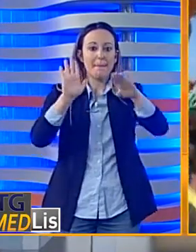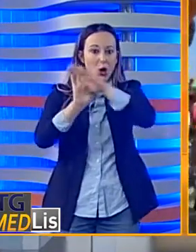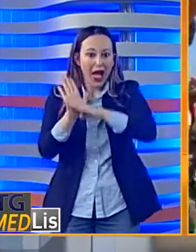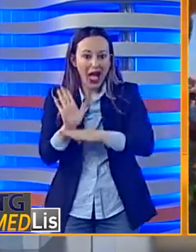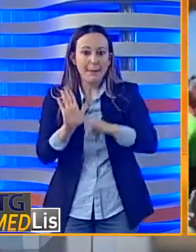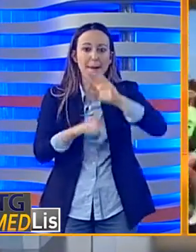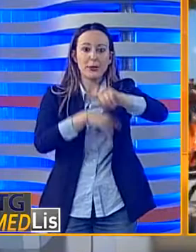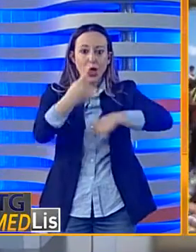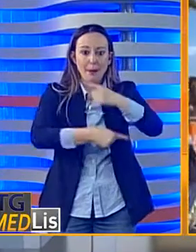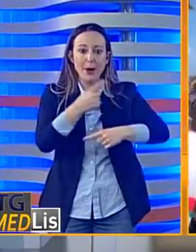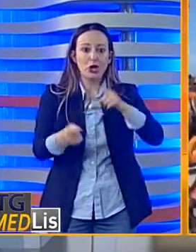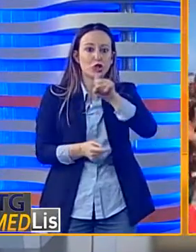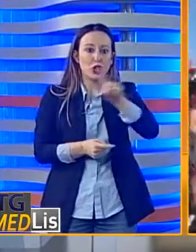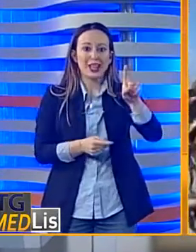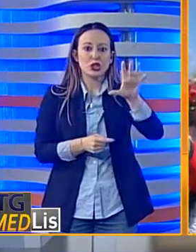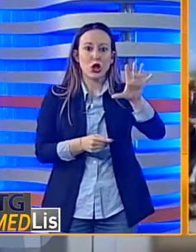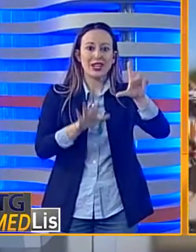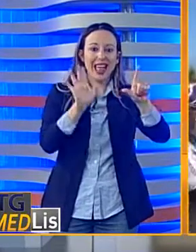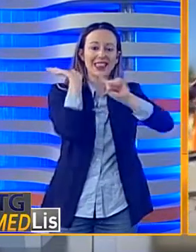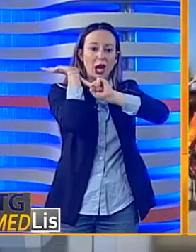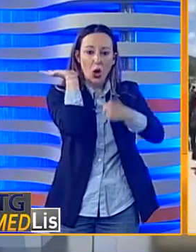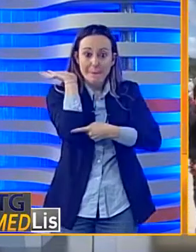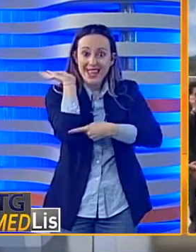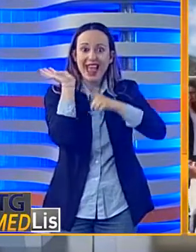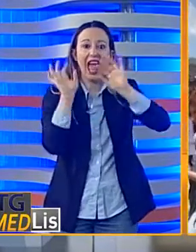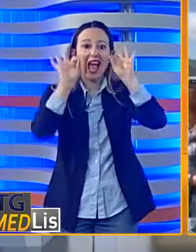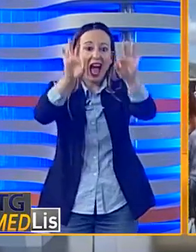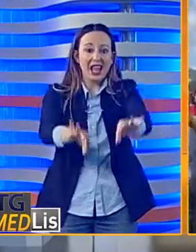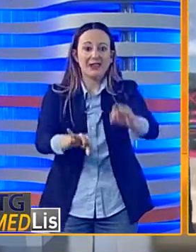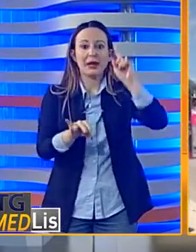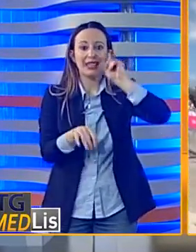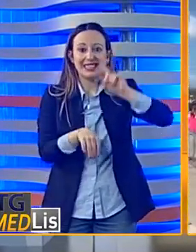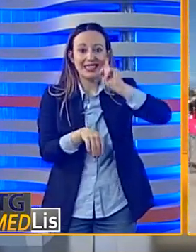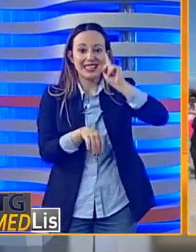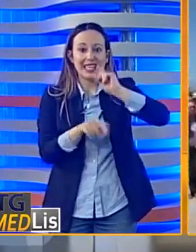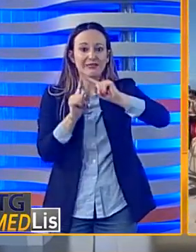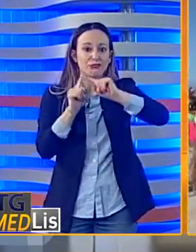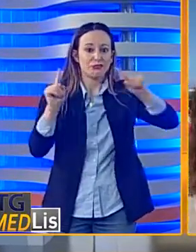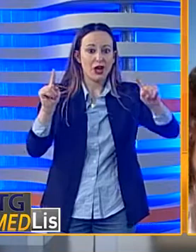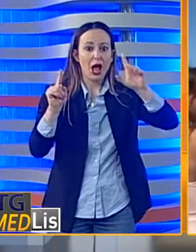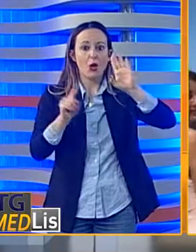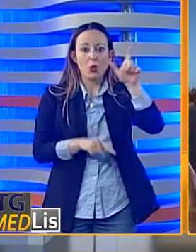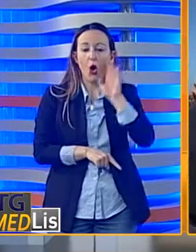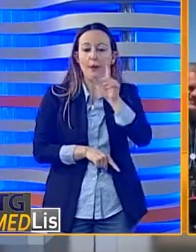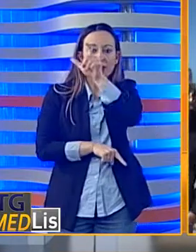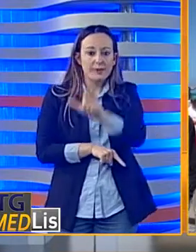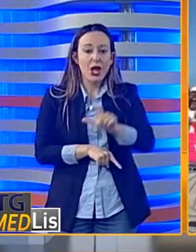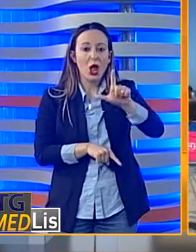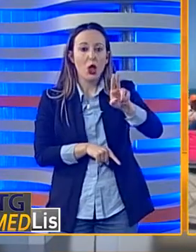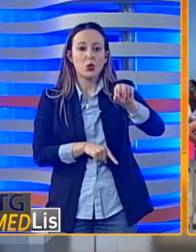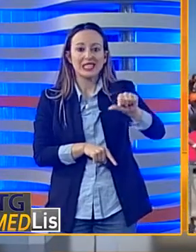157 km, successivamente arriverà a Messina. Ieri il lussemburghese Jungels